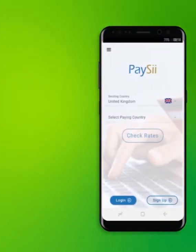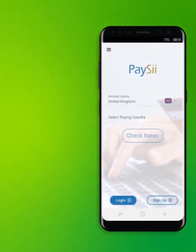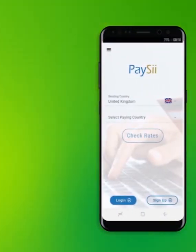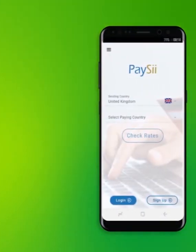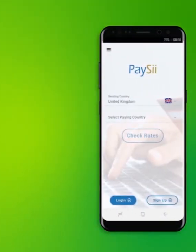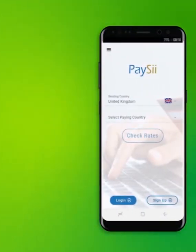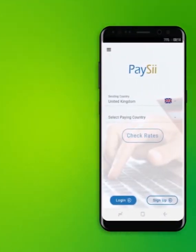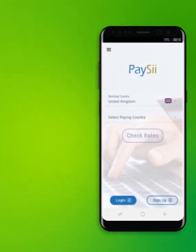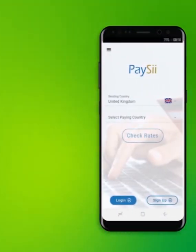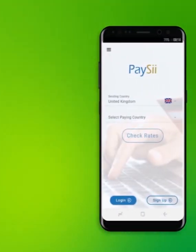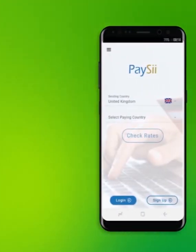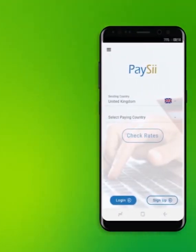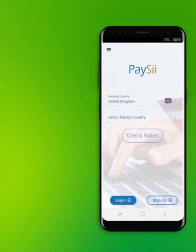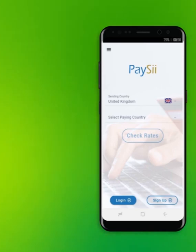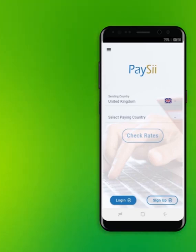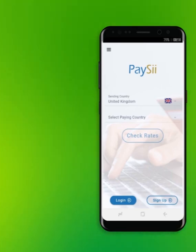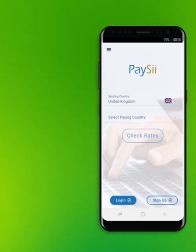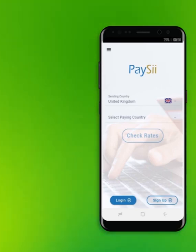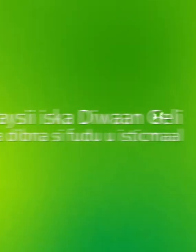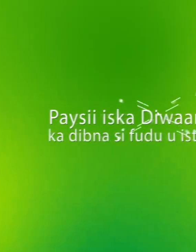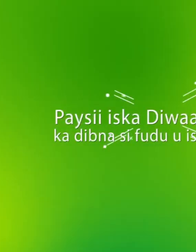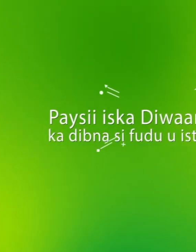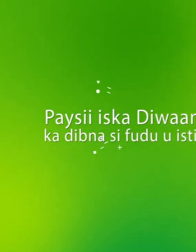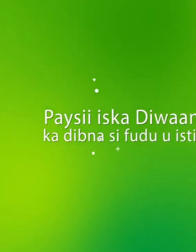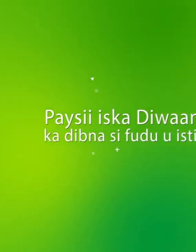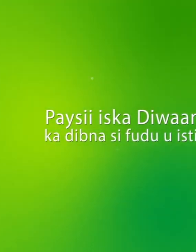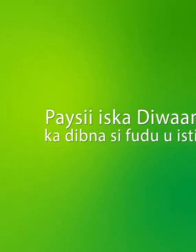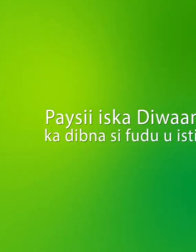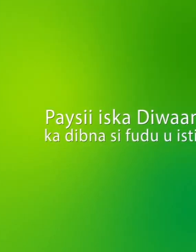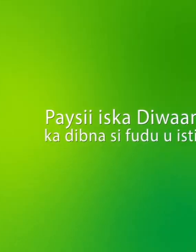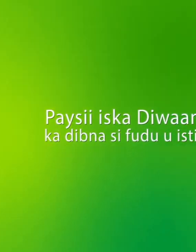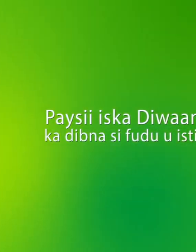PC waxaad kala soo degi kartaa moobilkaaga. PC